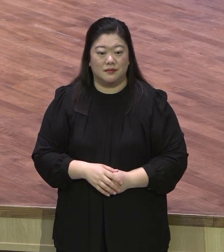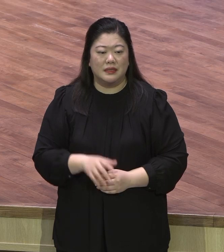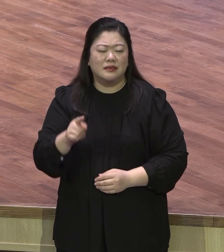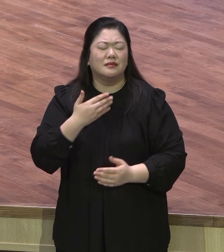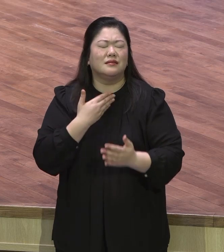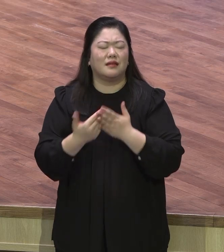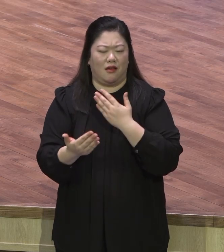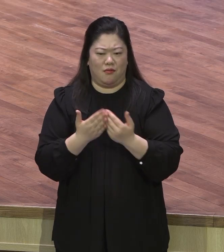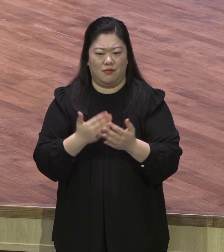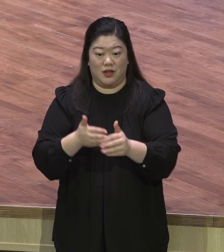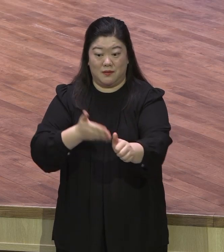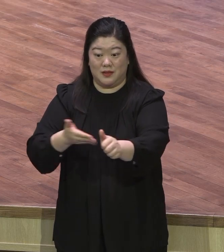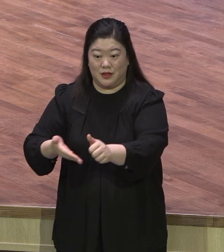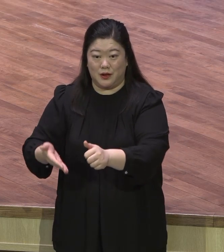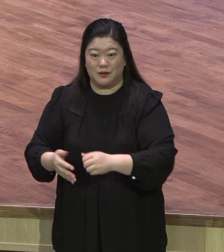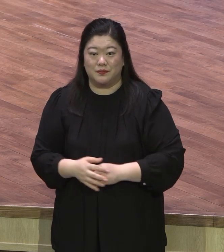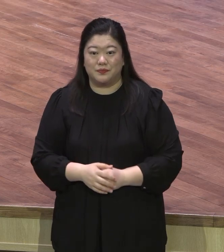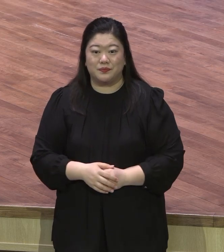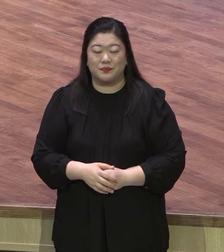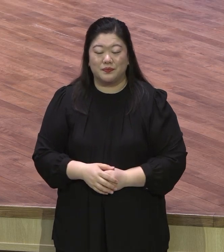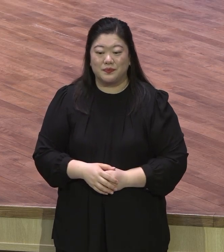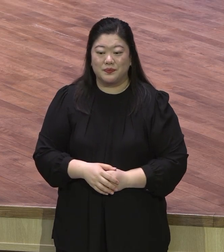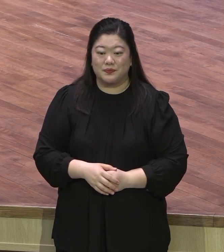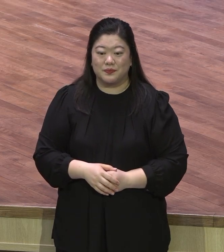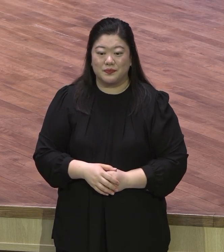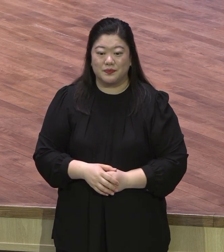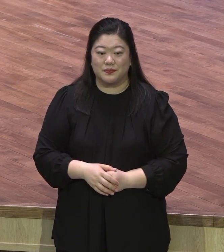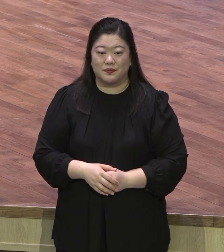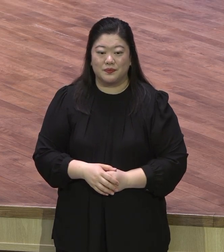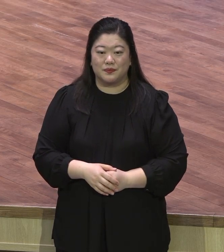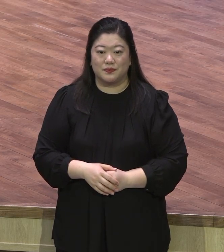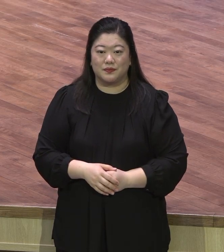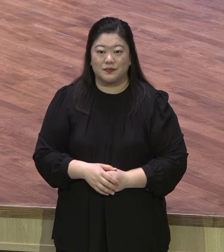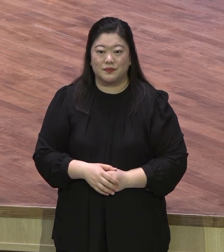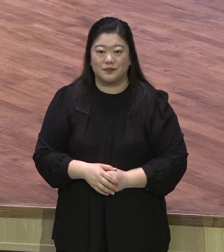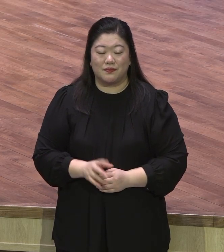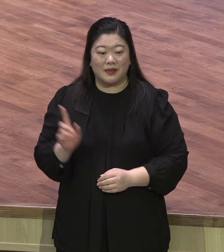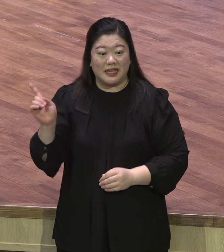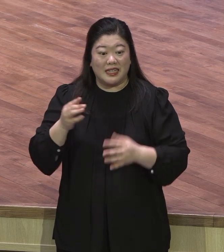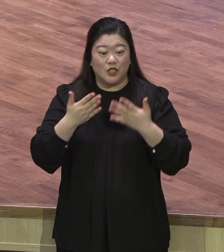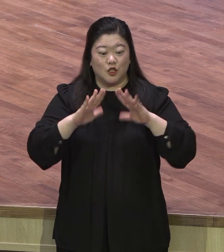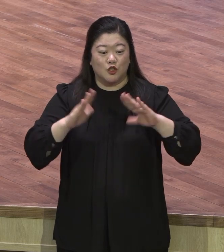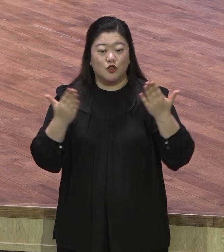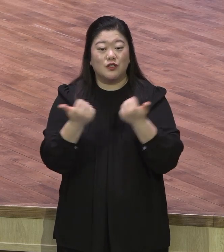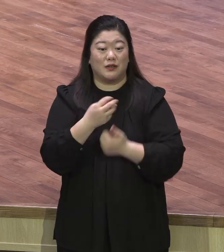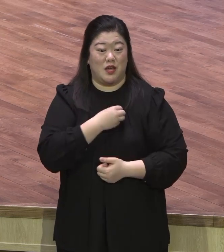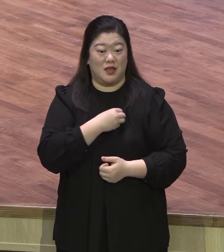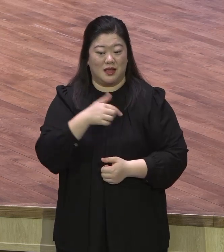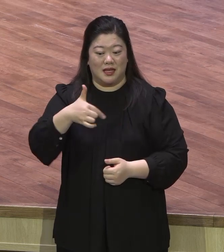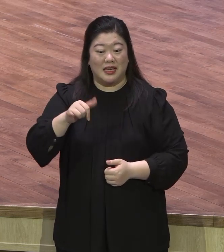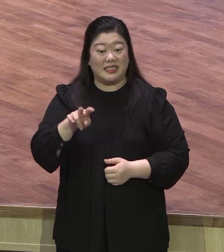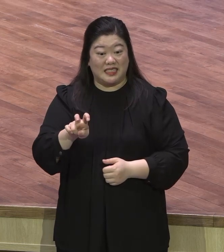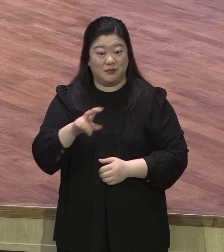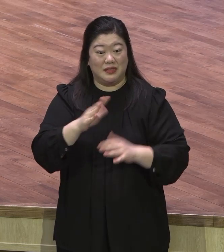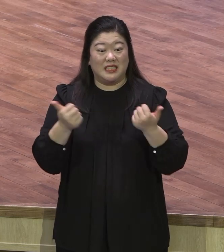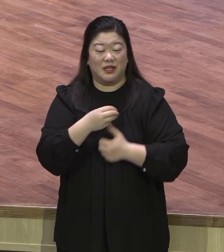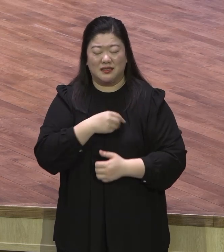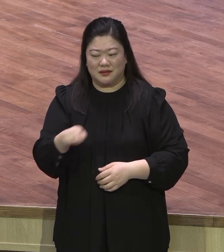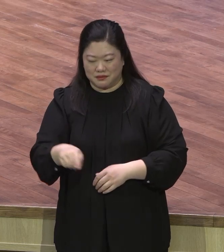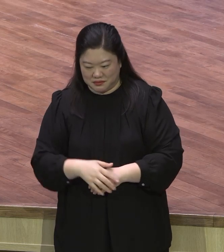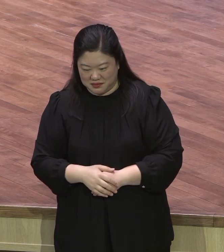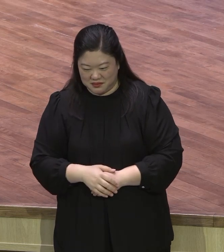우리 김성준 의원이 이번에 강서을에 당선되셔서 오늘 참석하시는데 마스크 수도 다 보여